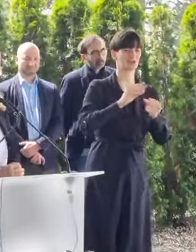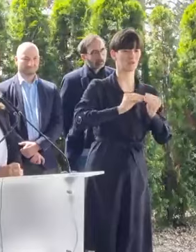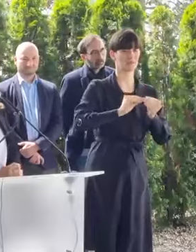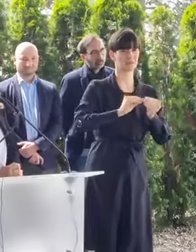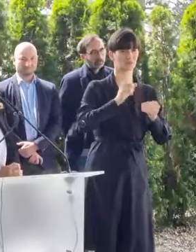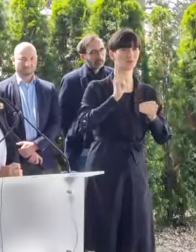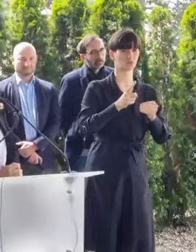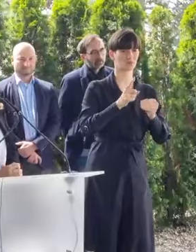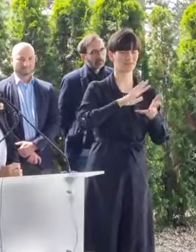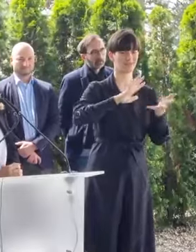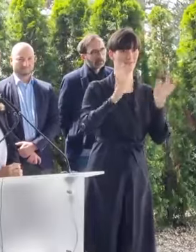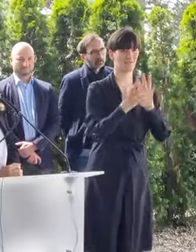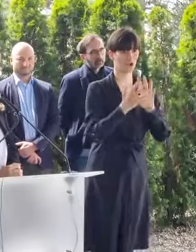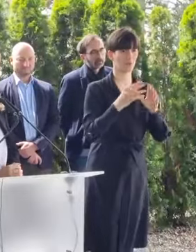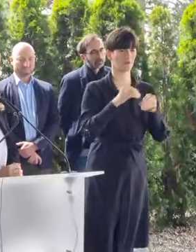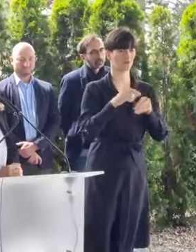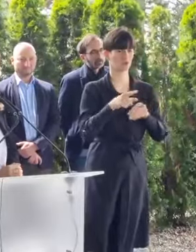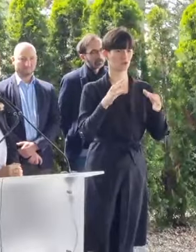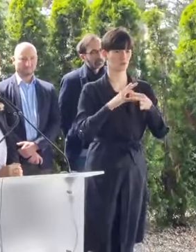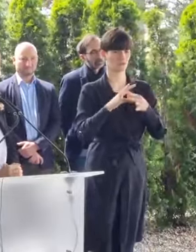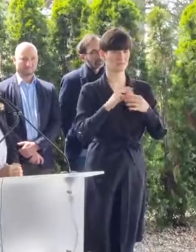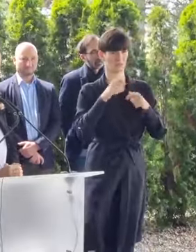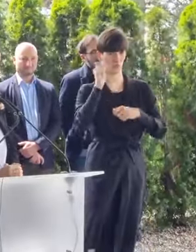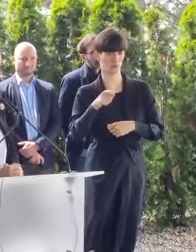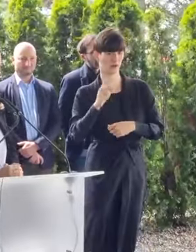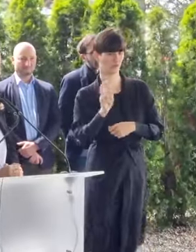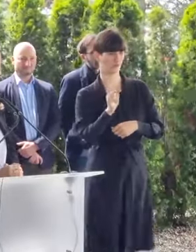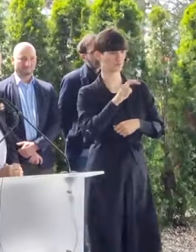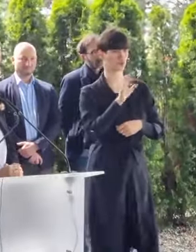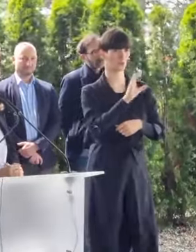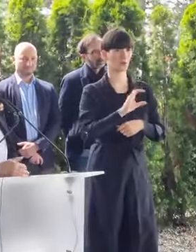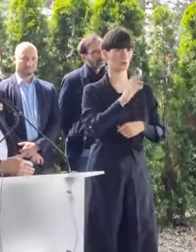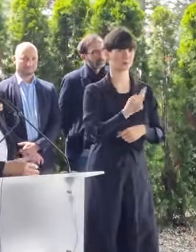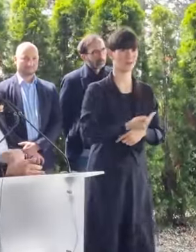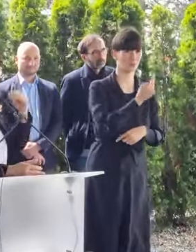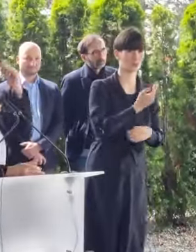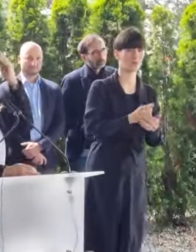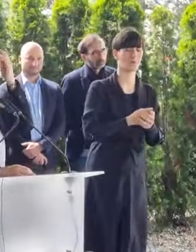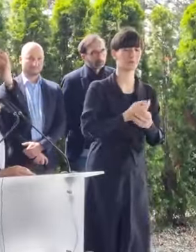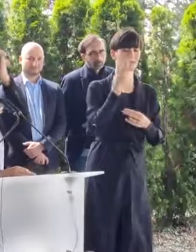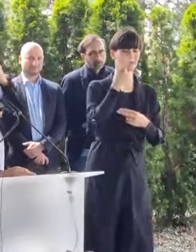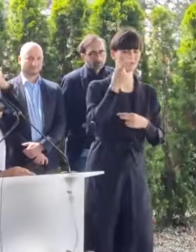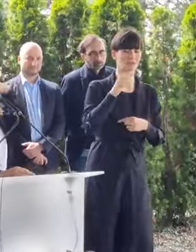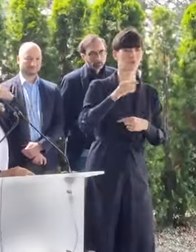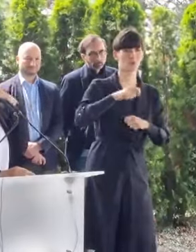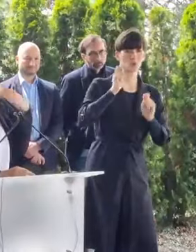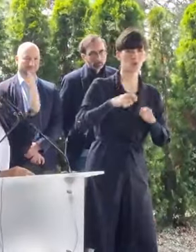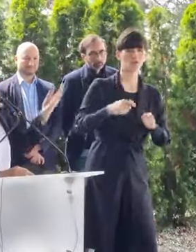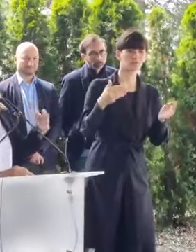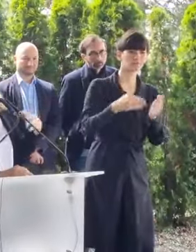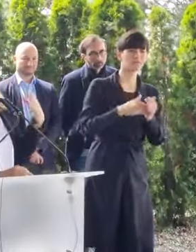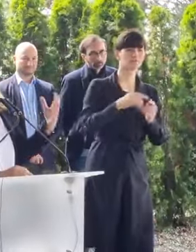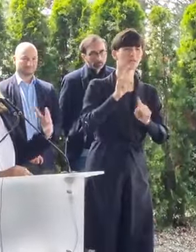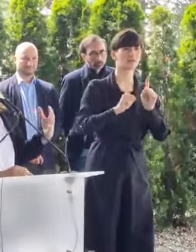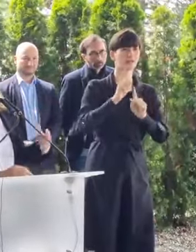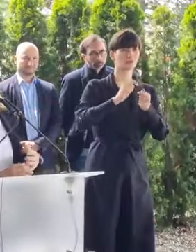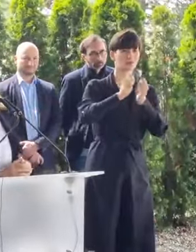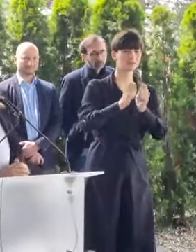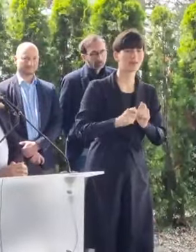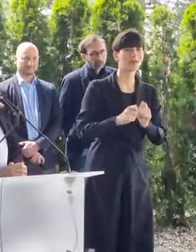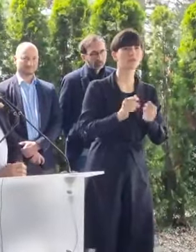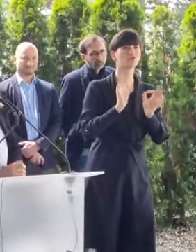únie. Ukrajina robí kroky, ktoré sa týkajú najmä boja s korupciou, myslím teraz inštitucionálne zmeny, špeciálna prokuratúra,